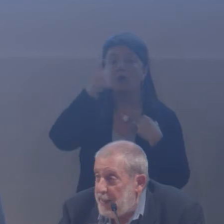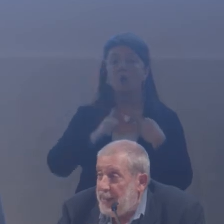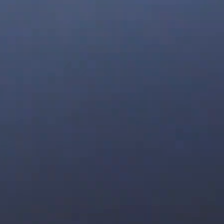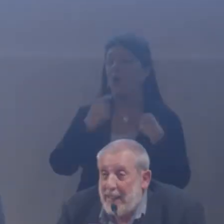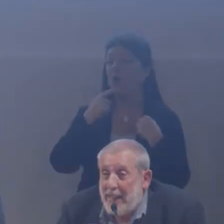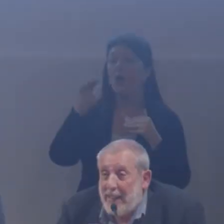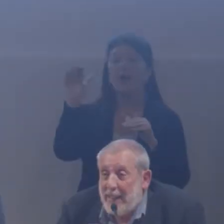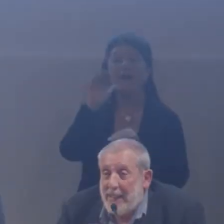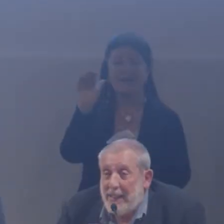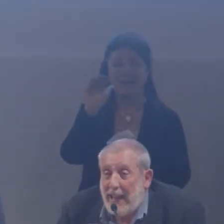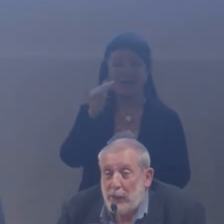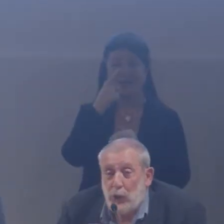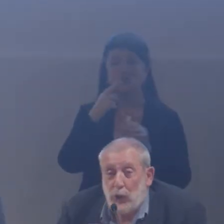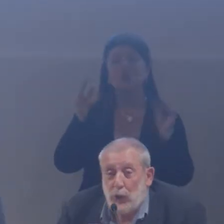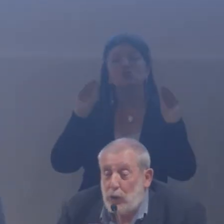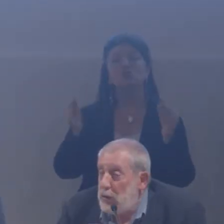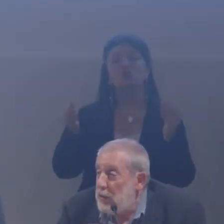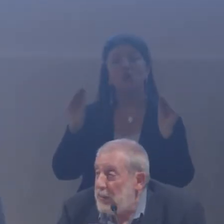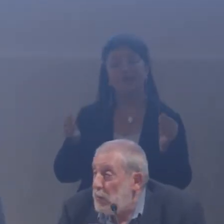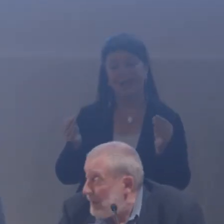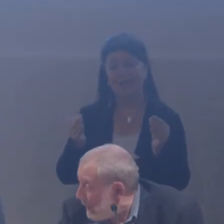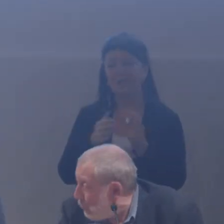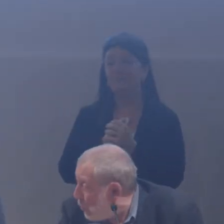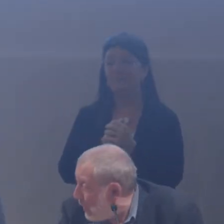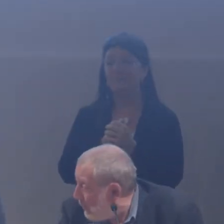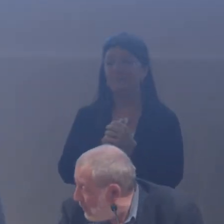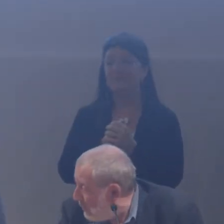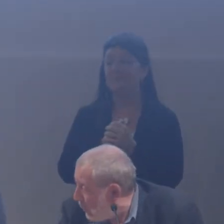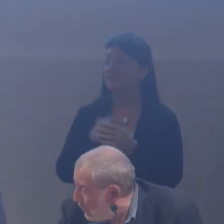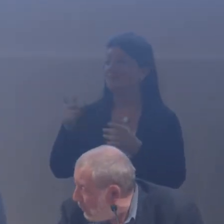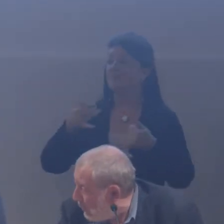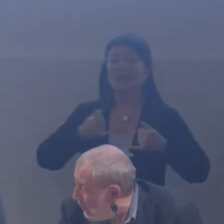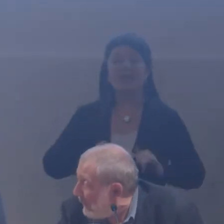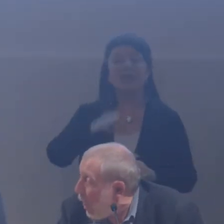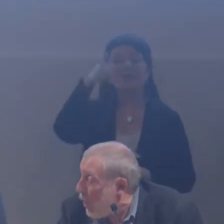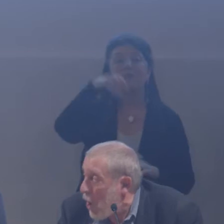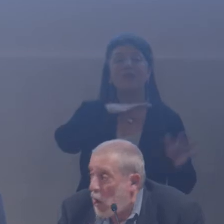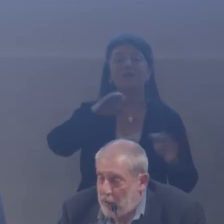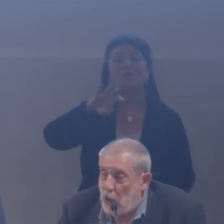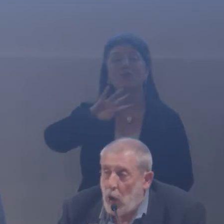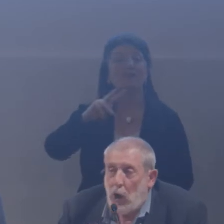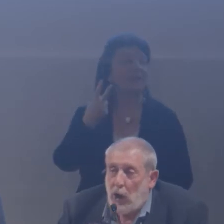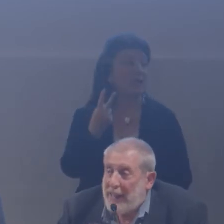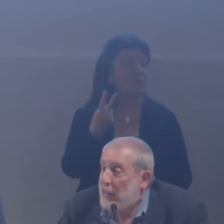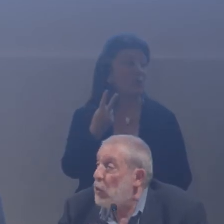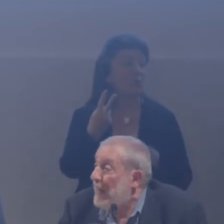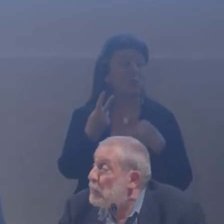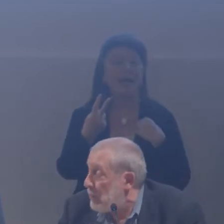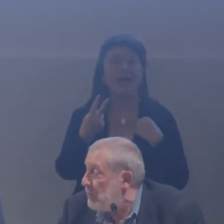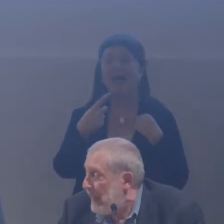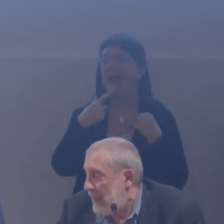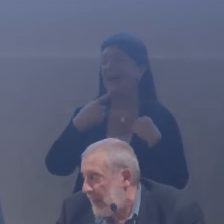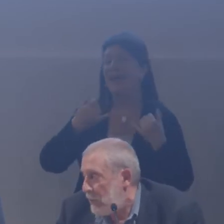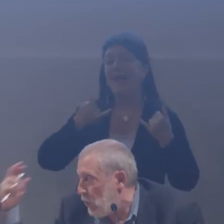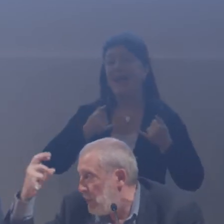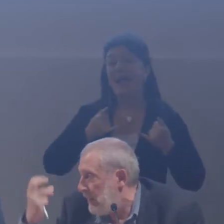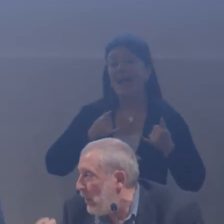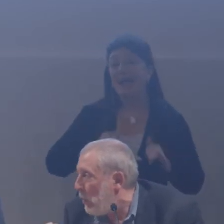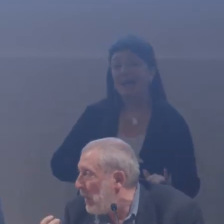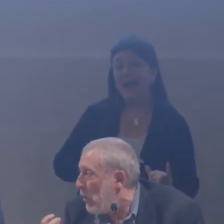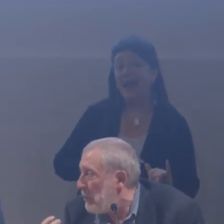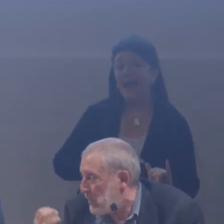giovane nato nel 92, no. Magari no, no, nel 72. No. Nato